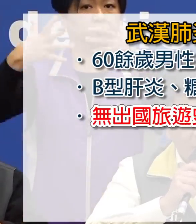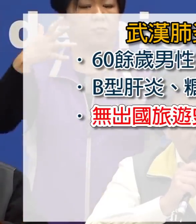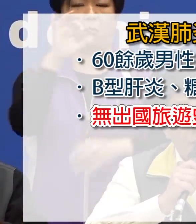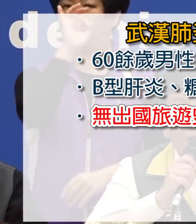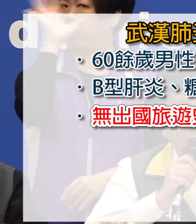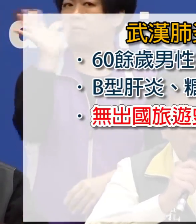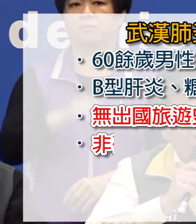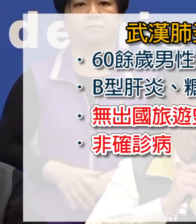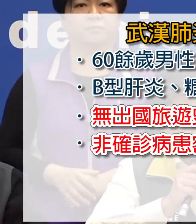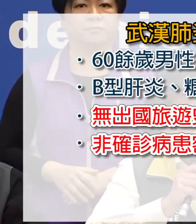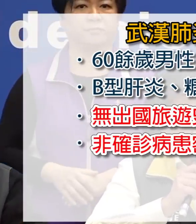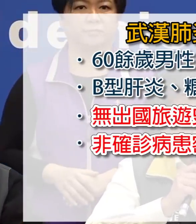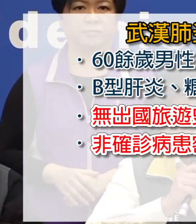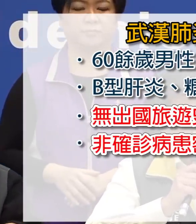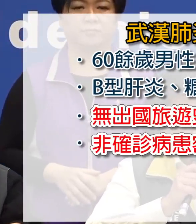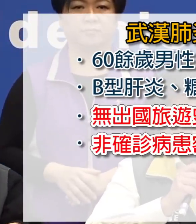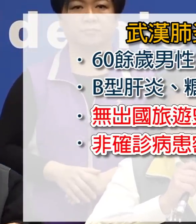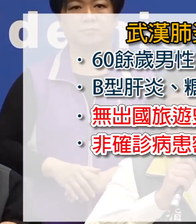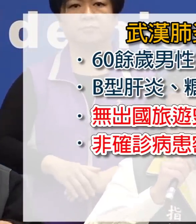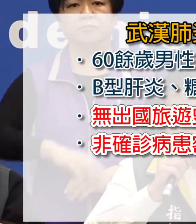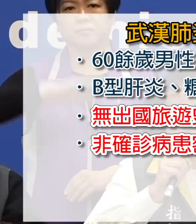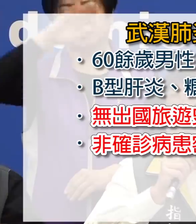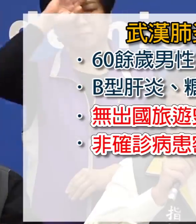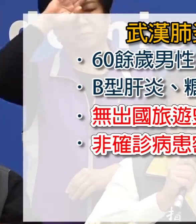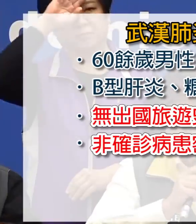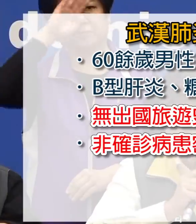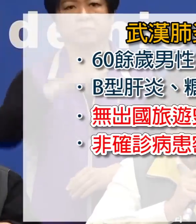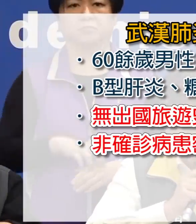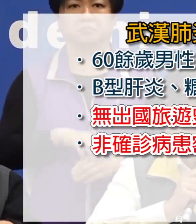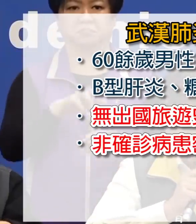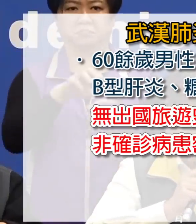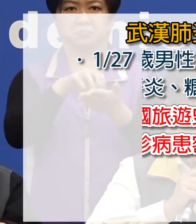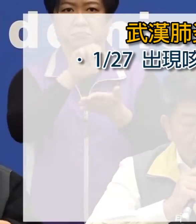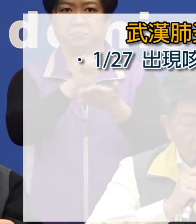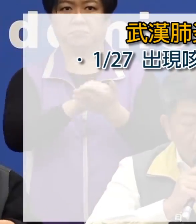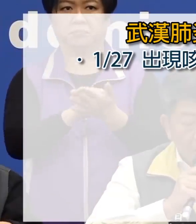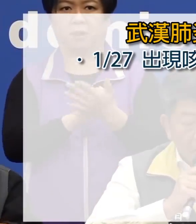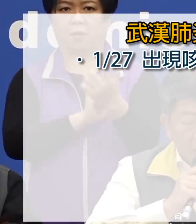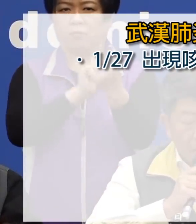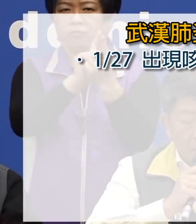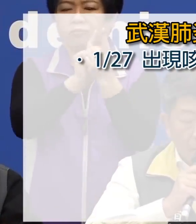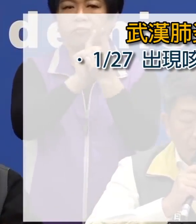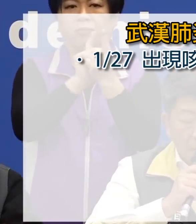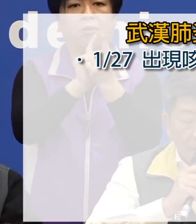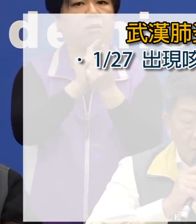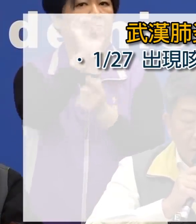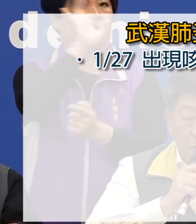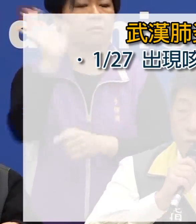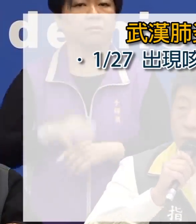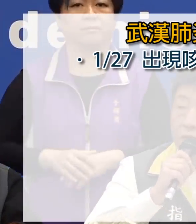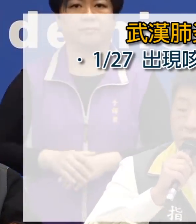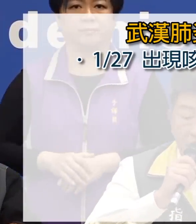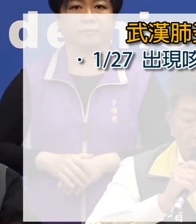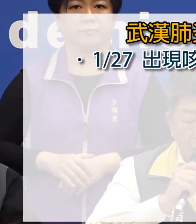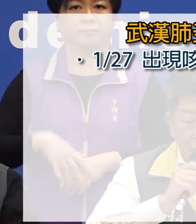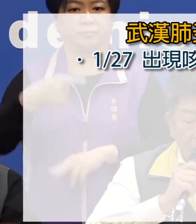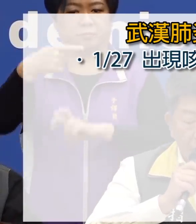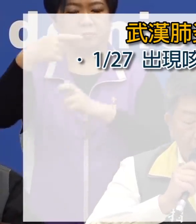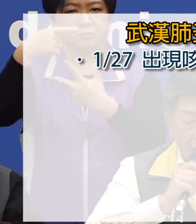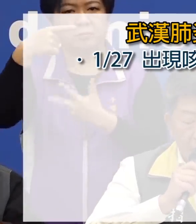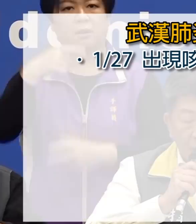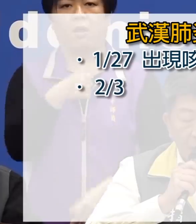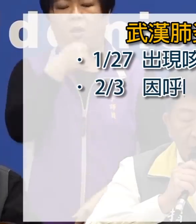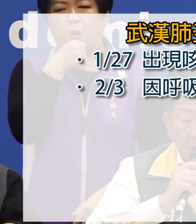史，亦非确诊病患之密切接触者。于1月27号出现咳